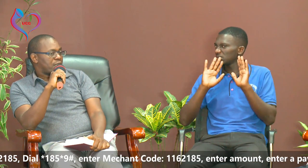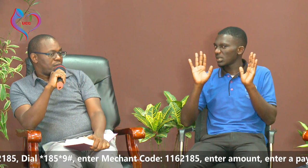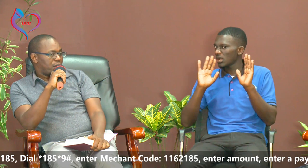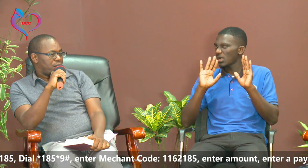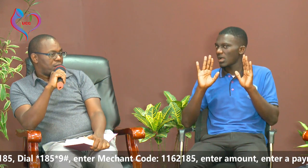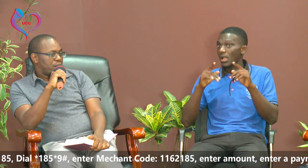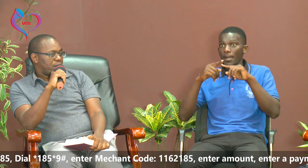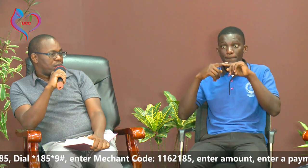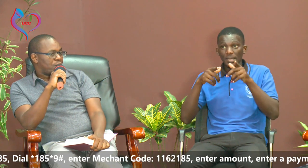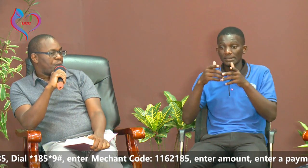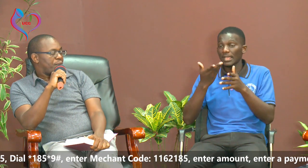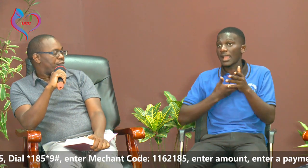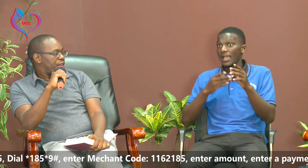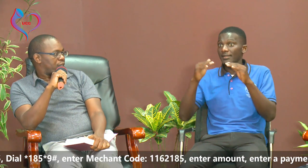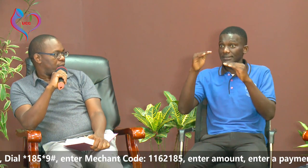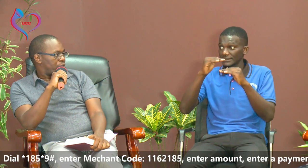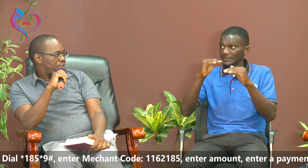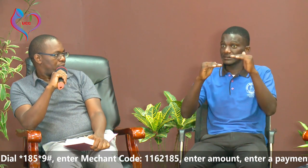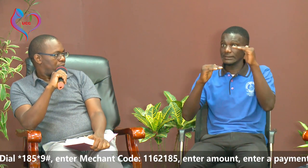phases tekubeera mu phase emu